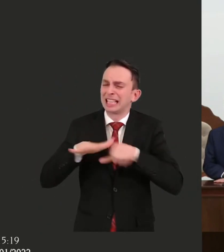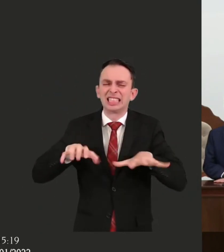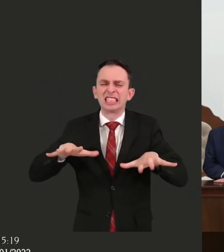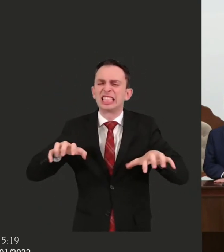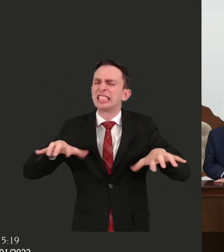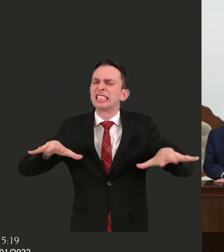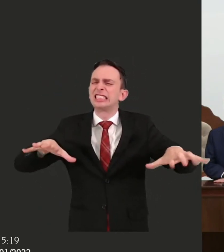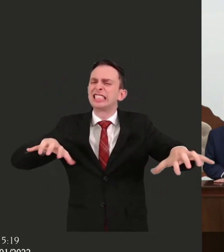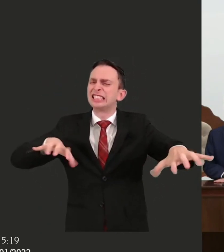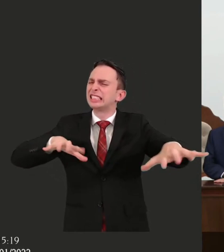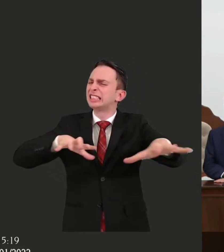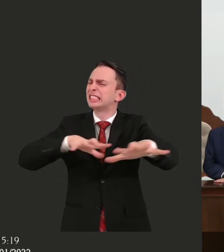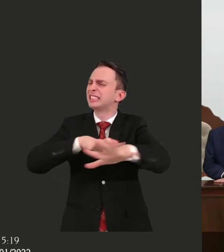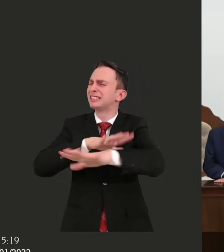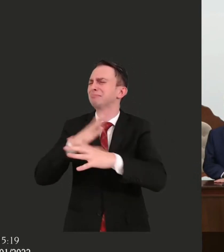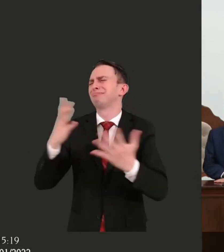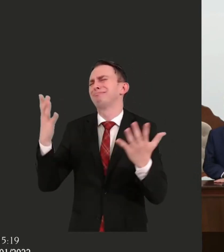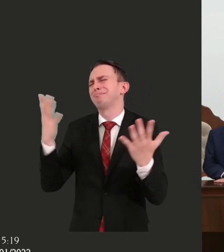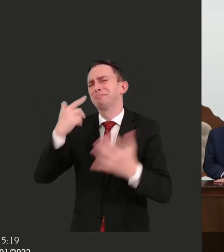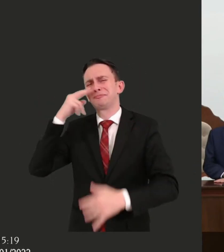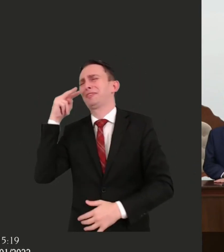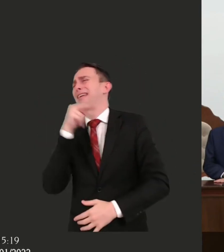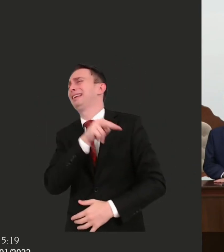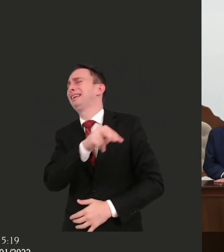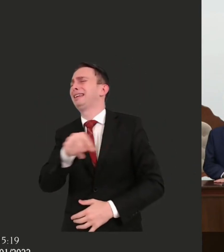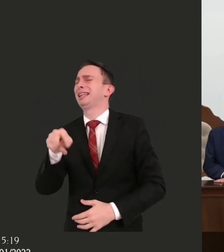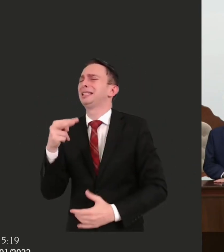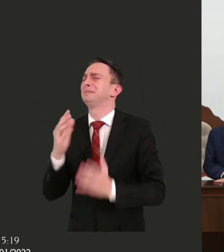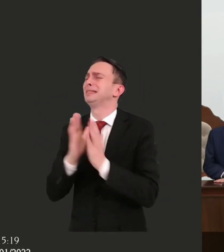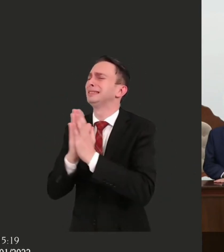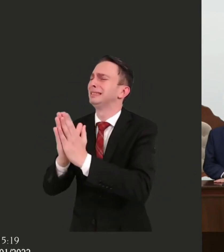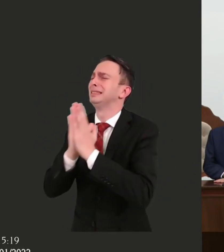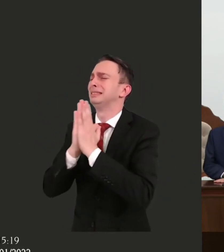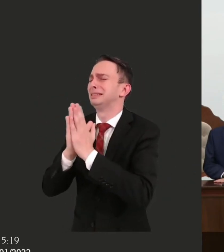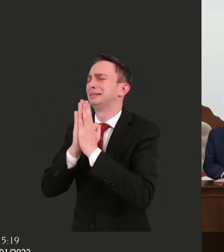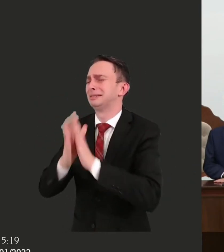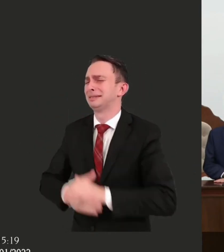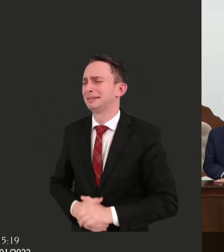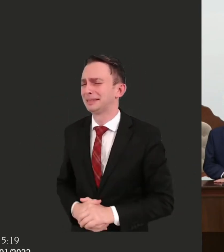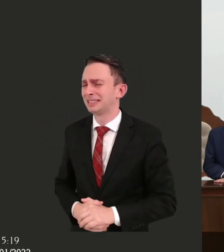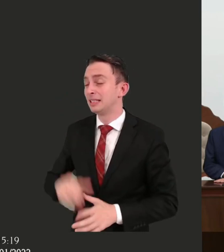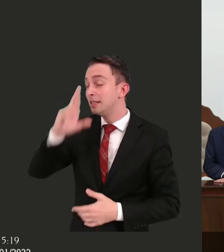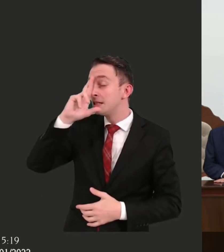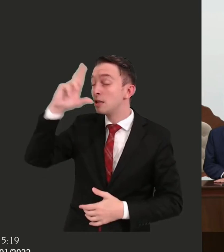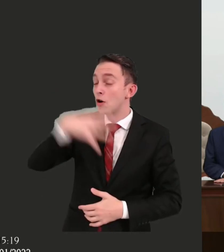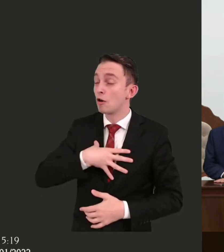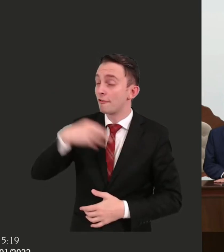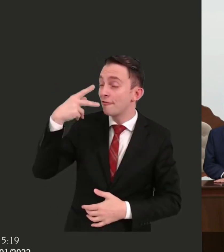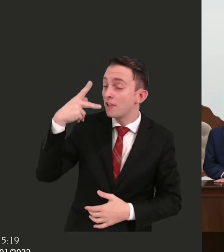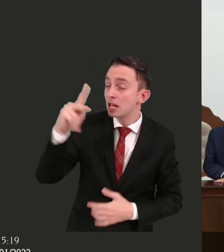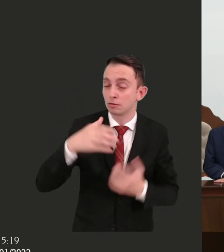da humanidade também. Tenha misericórdia de todos. Abençoe o Teu servo que está na